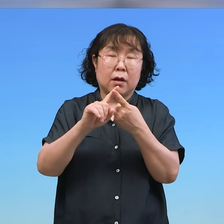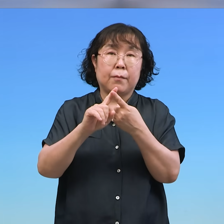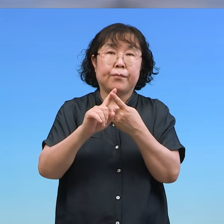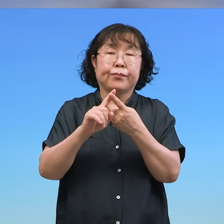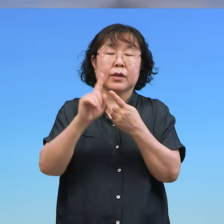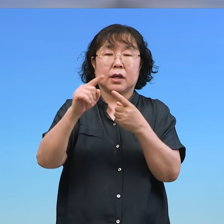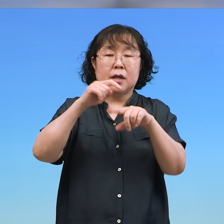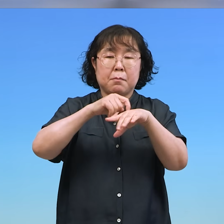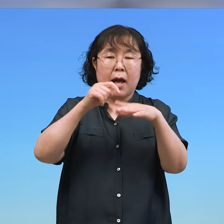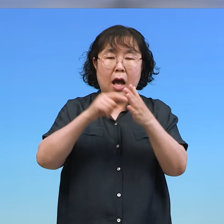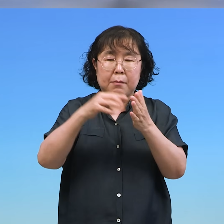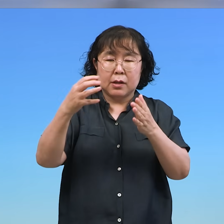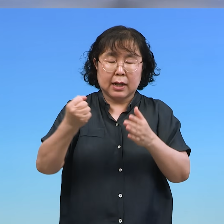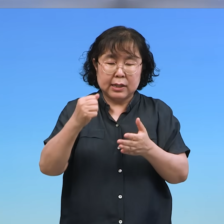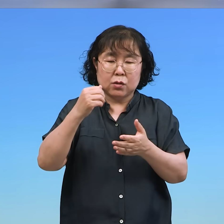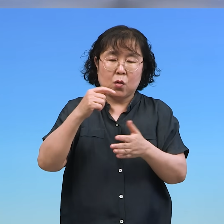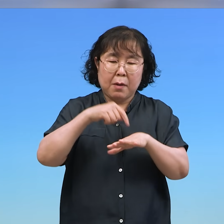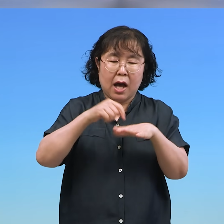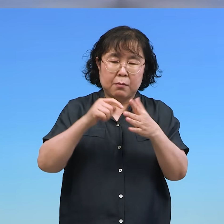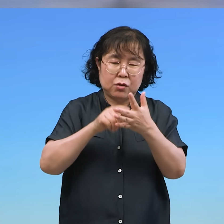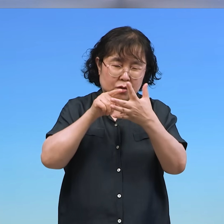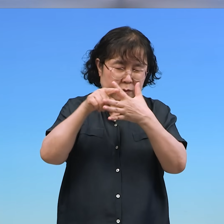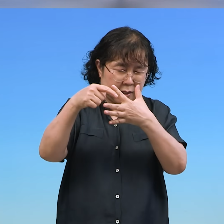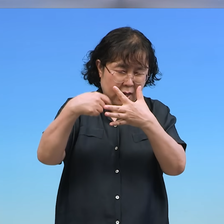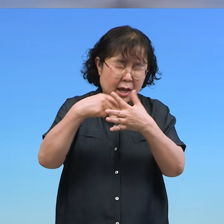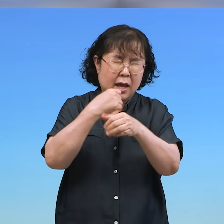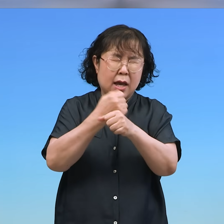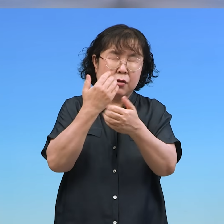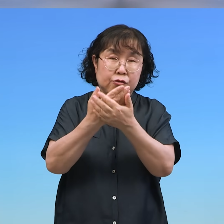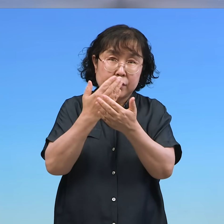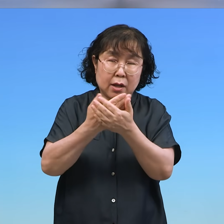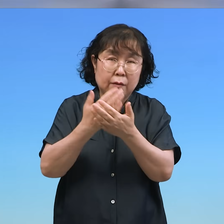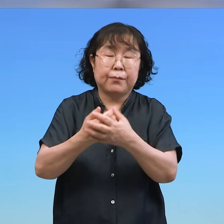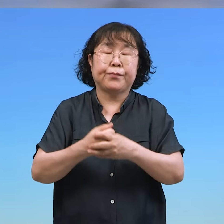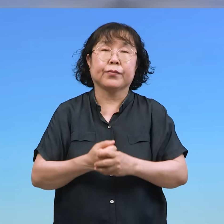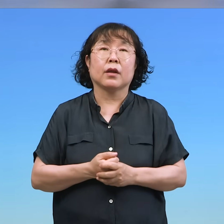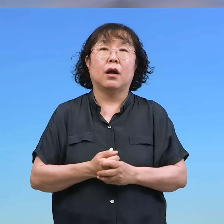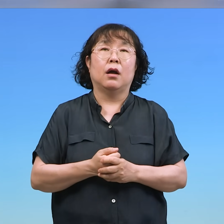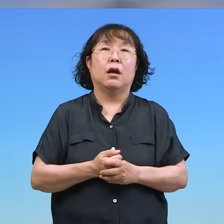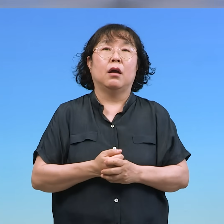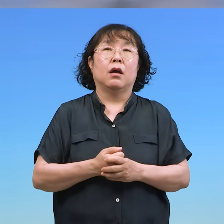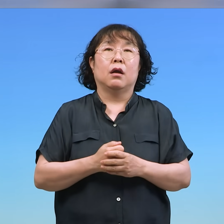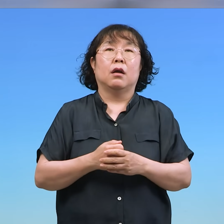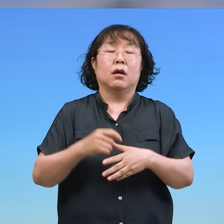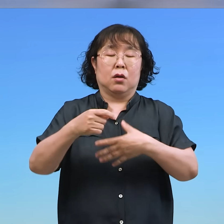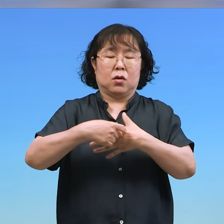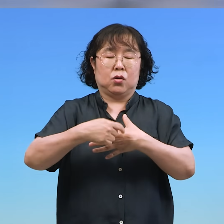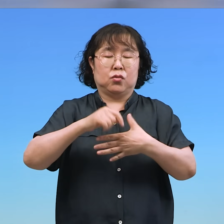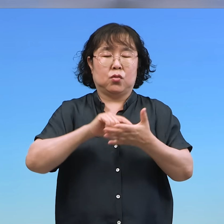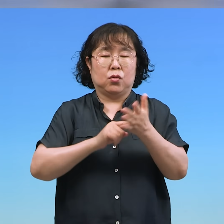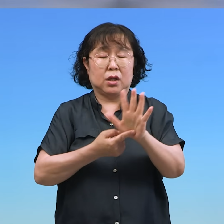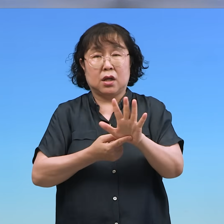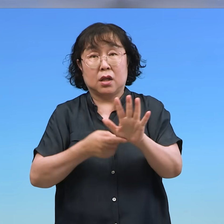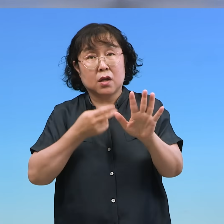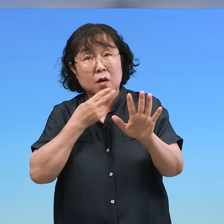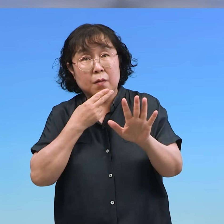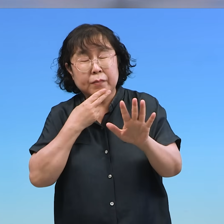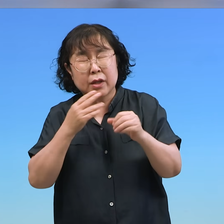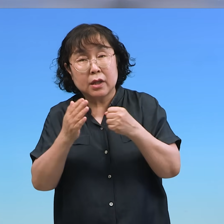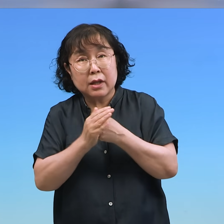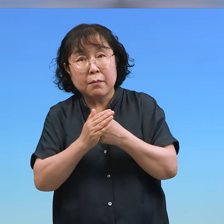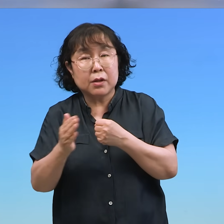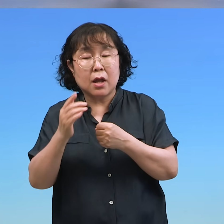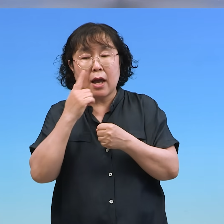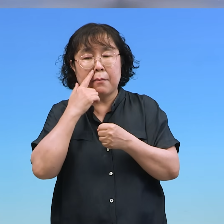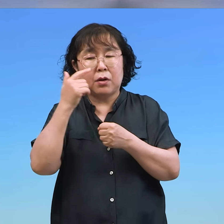아버지에 대하여 좀 그 마음으로 한번 헤아려 보시면 좋을 것 같아요. 내색 안에서 아버지가 밖에서 아무 일이